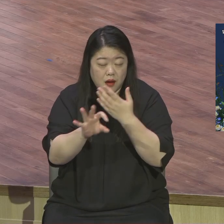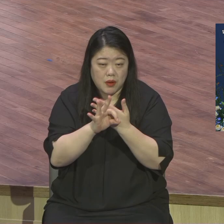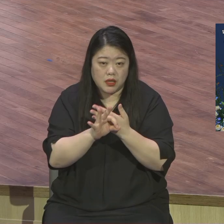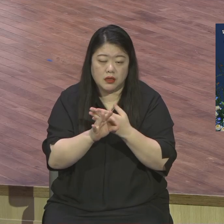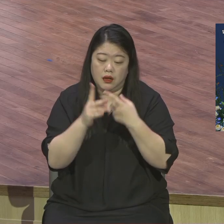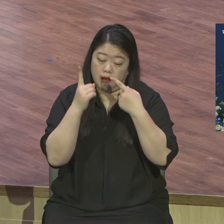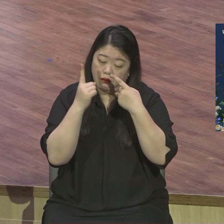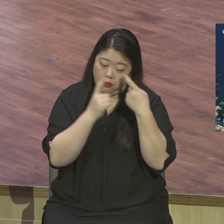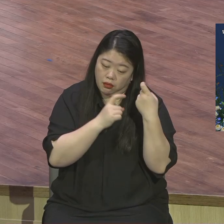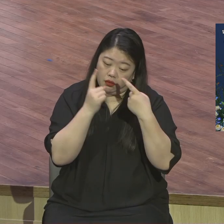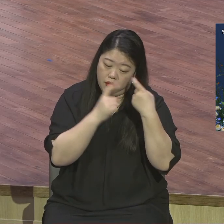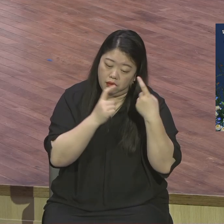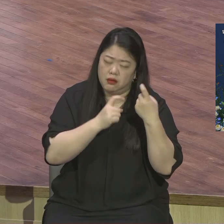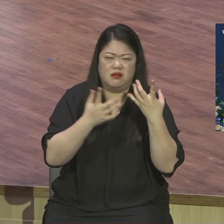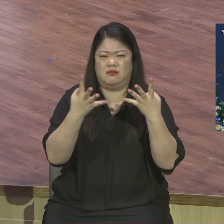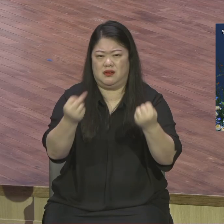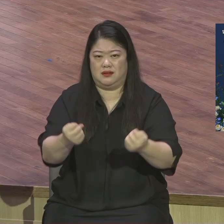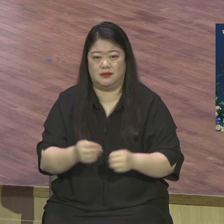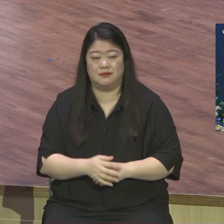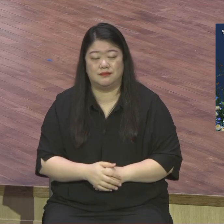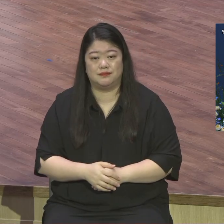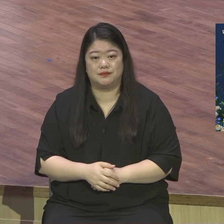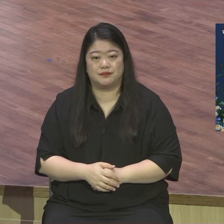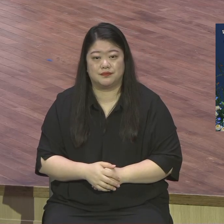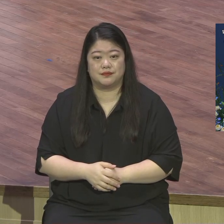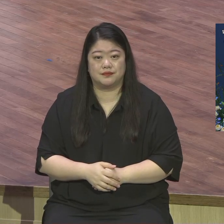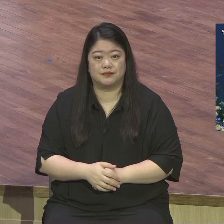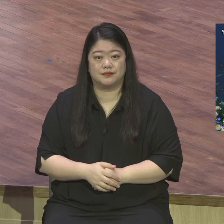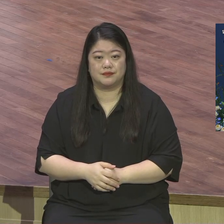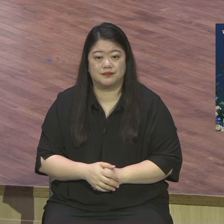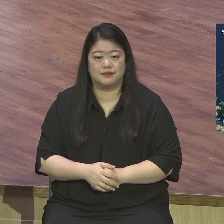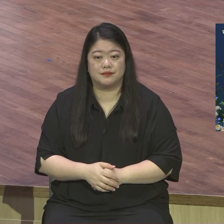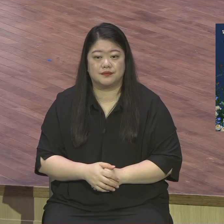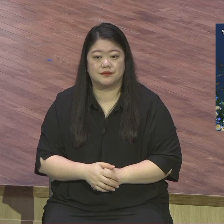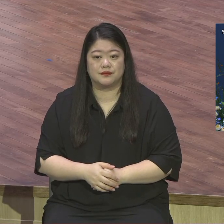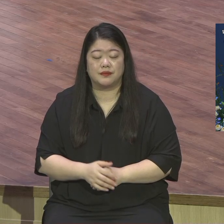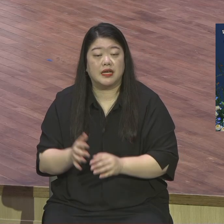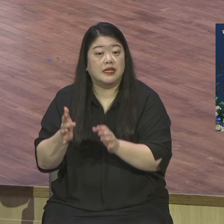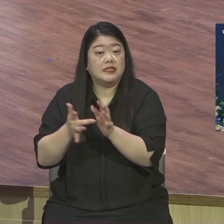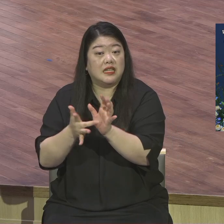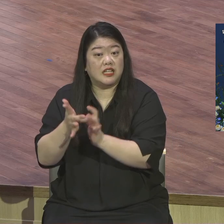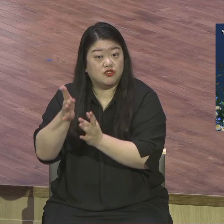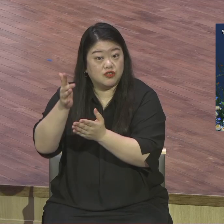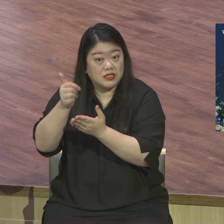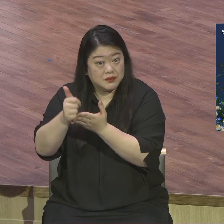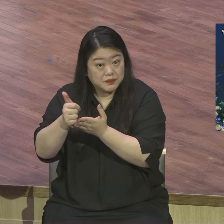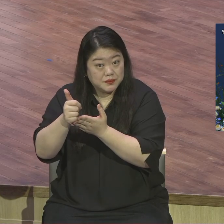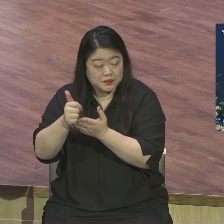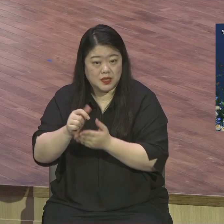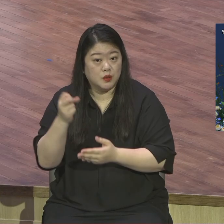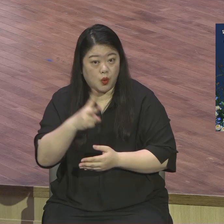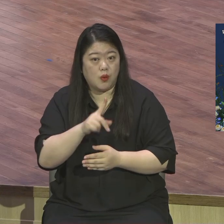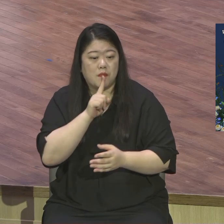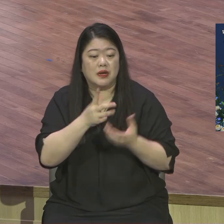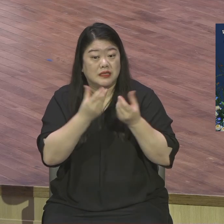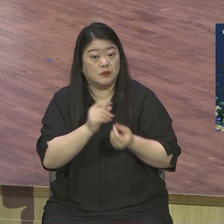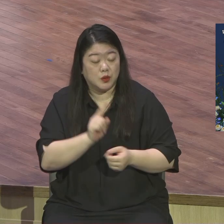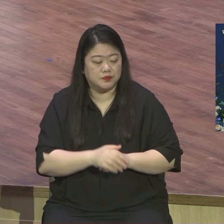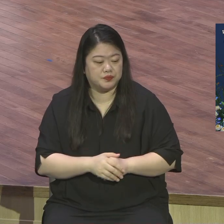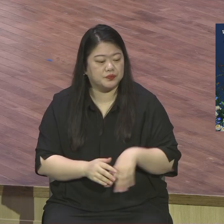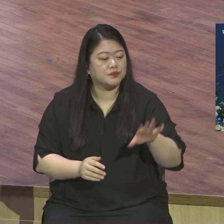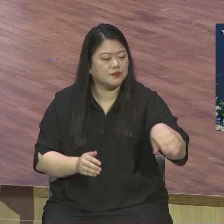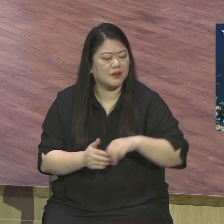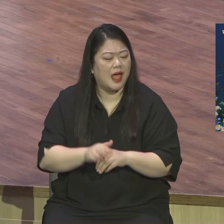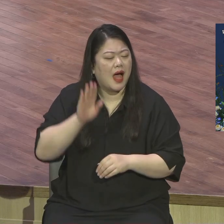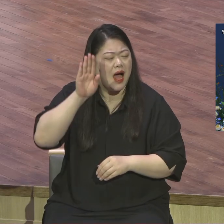떼어있는 것을 강조했어요. 예수님께서는 오전에 많은 사람들이 예수를 빙자하여 많은 사람을 미역할